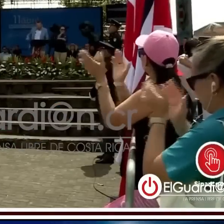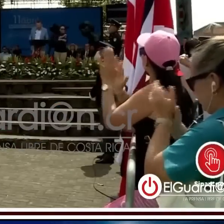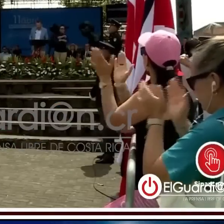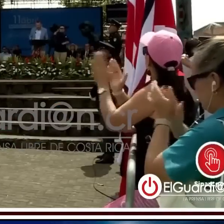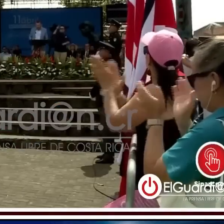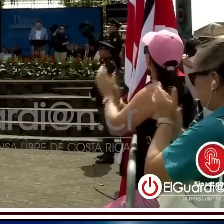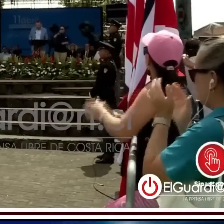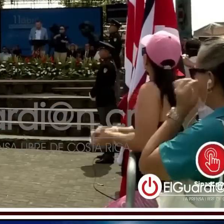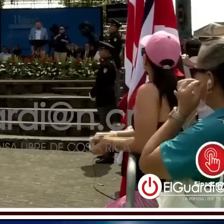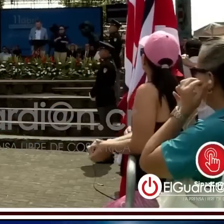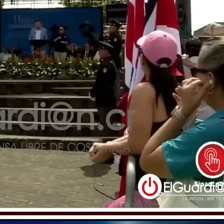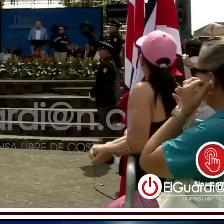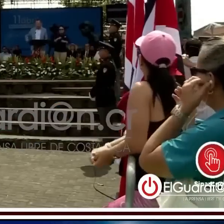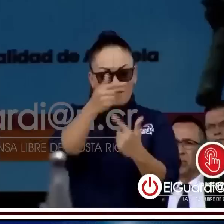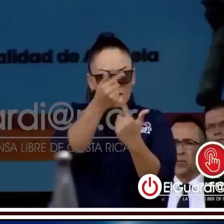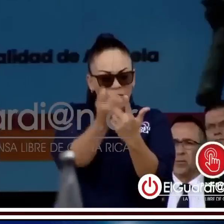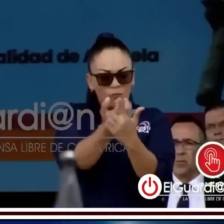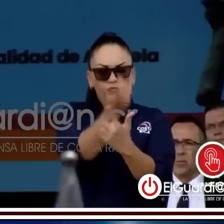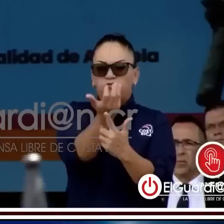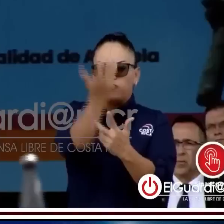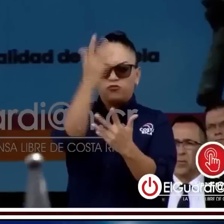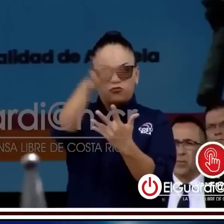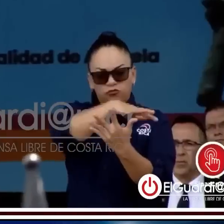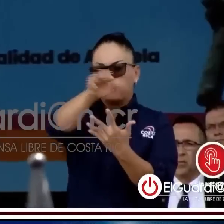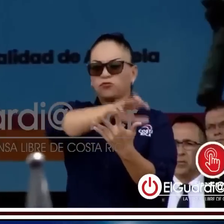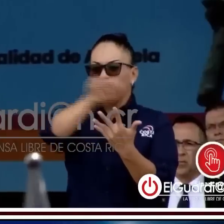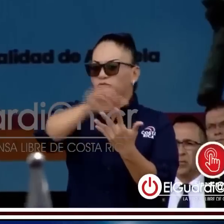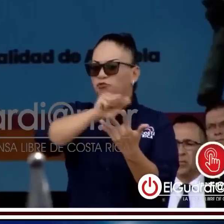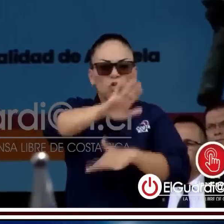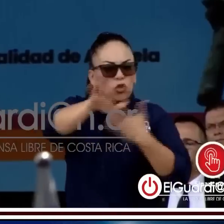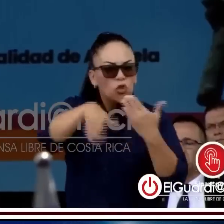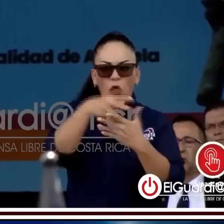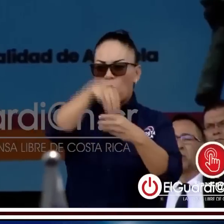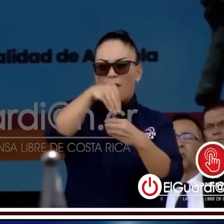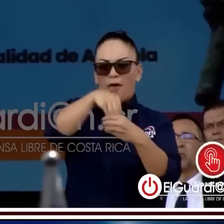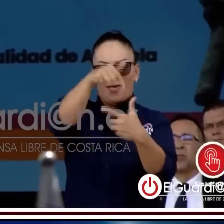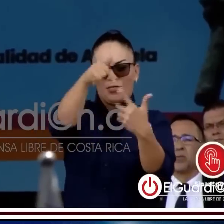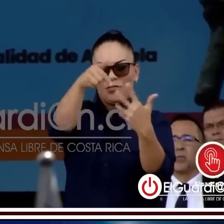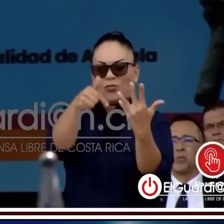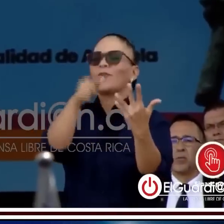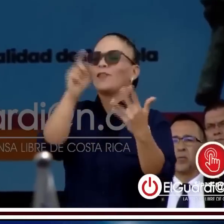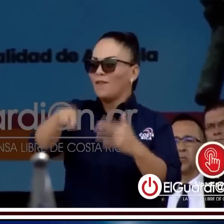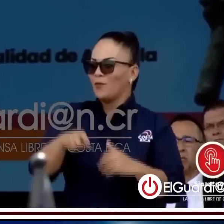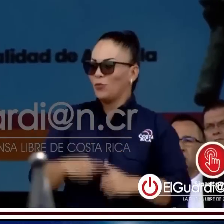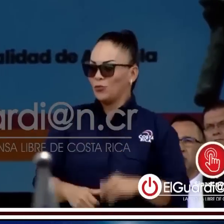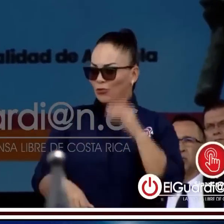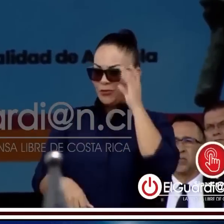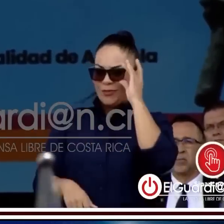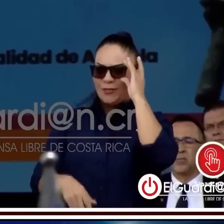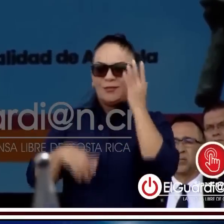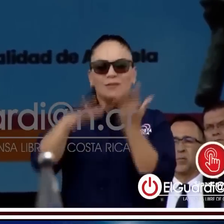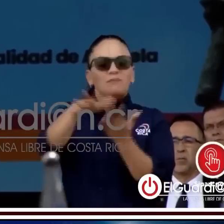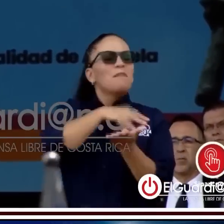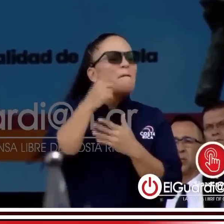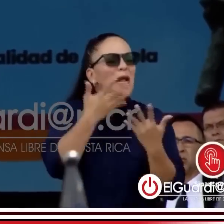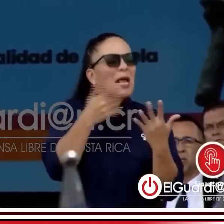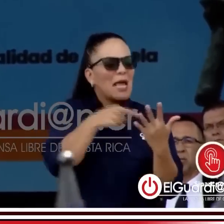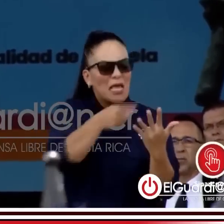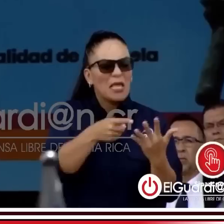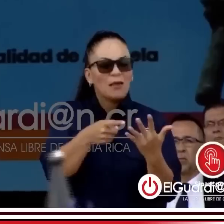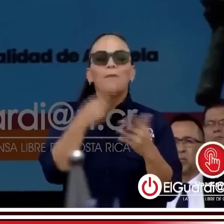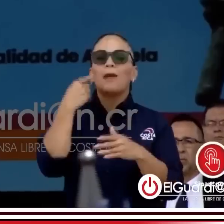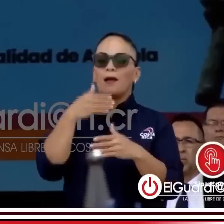Necesitamos incendiar lo que hay ahí adentro para abrirle el paso